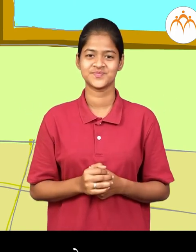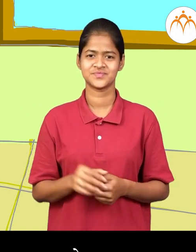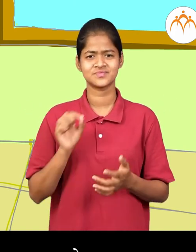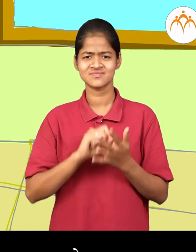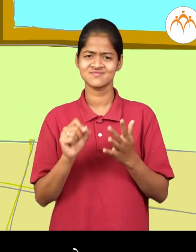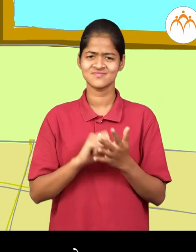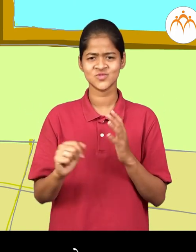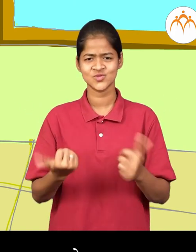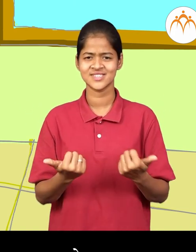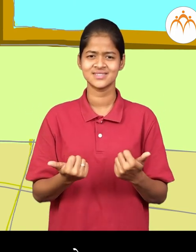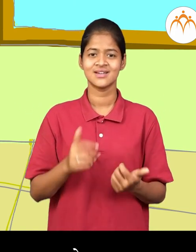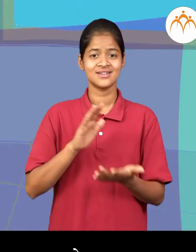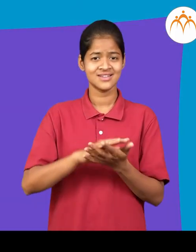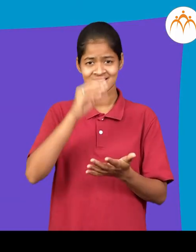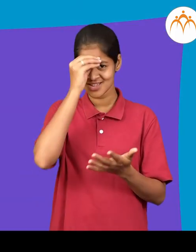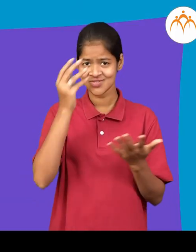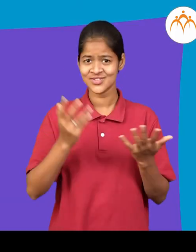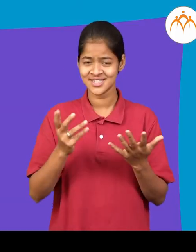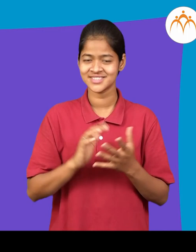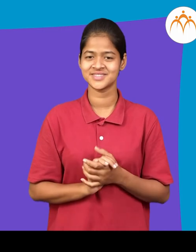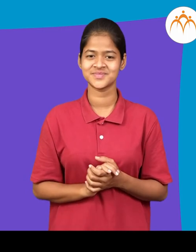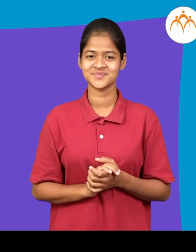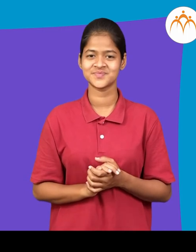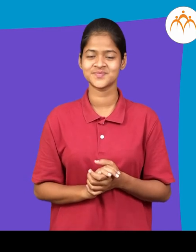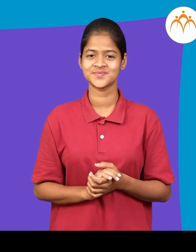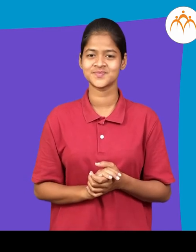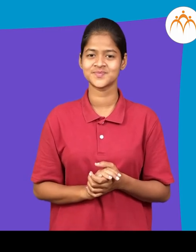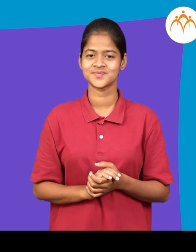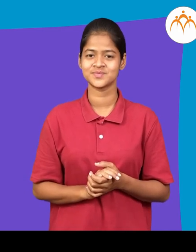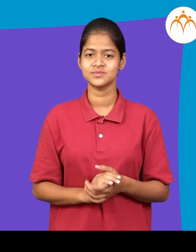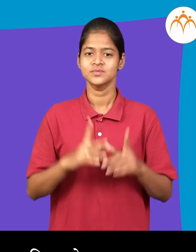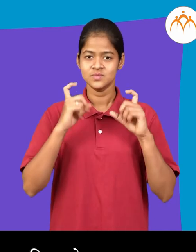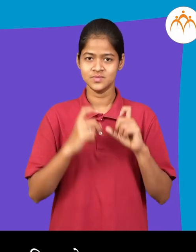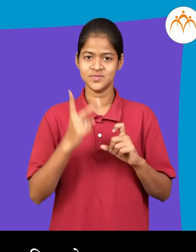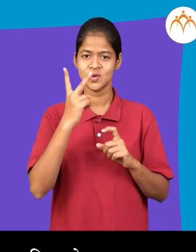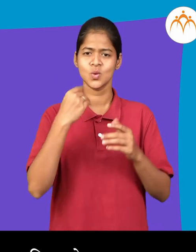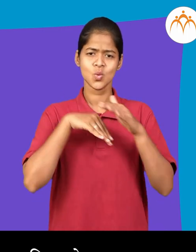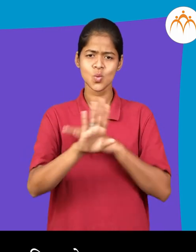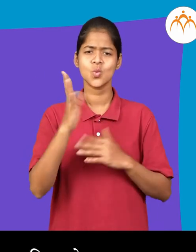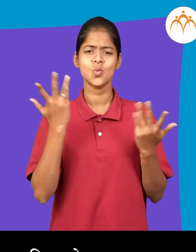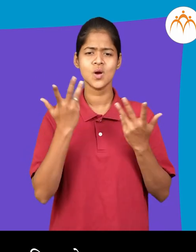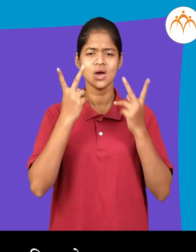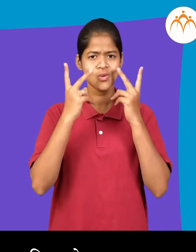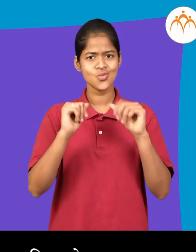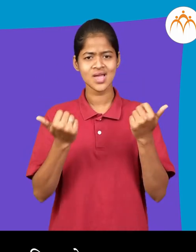तयार करू शकतो पक्षियों चित्र तिल वस्तुऐं का लक्ष्य